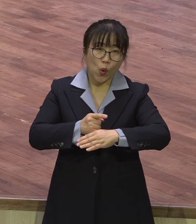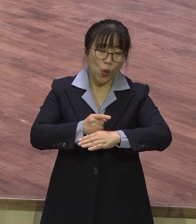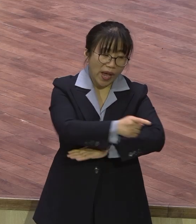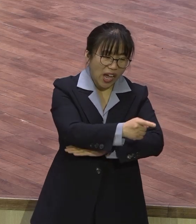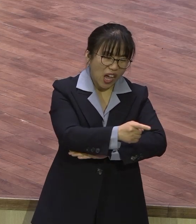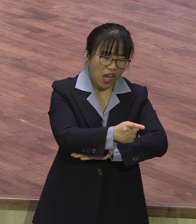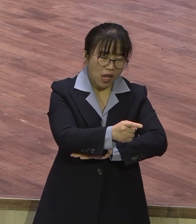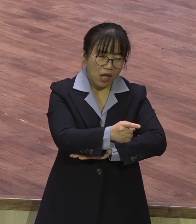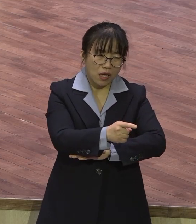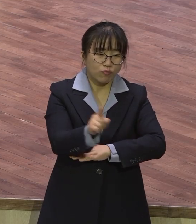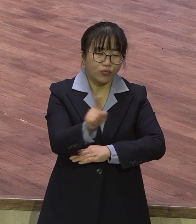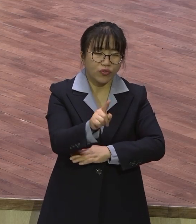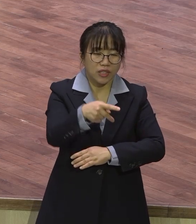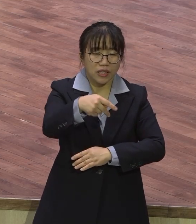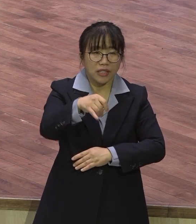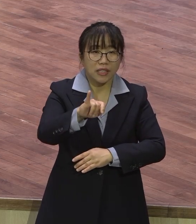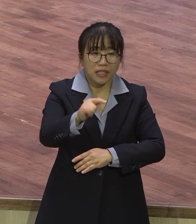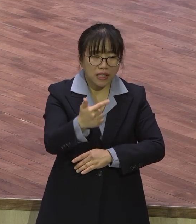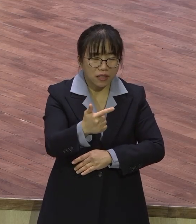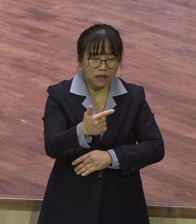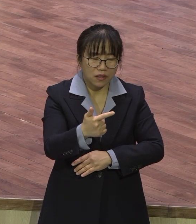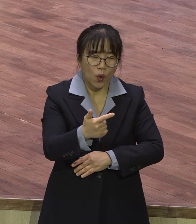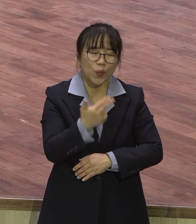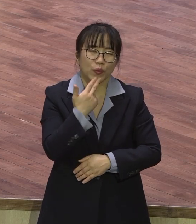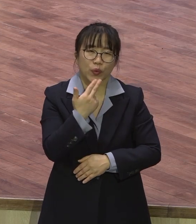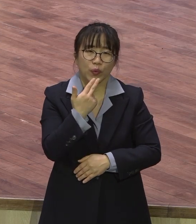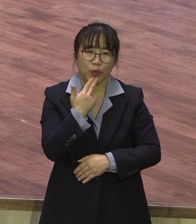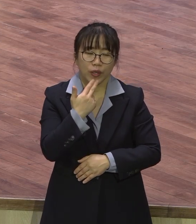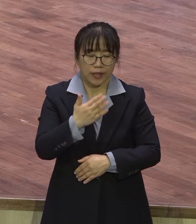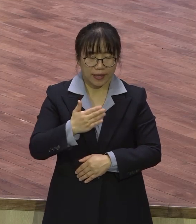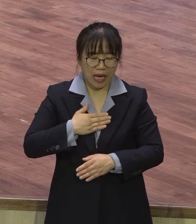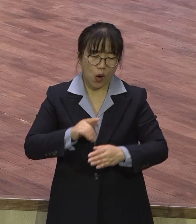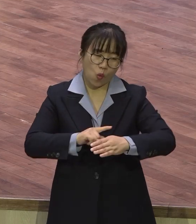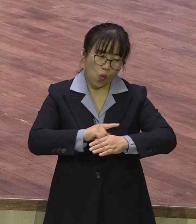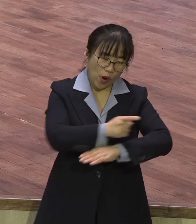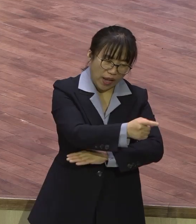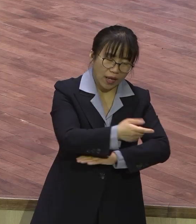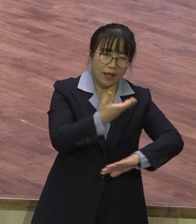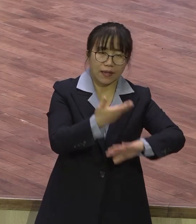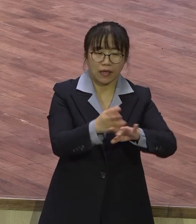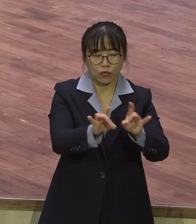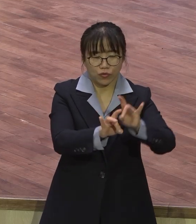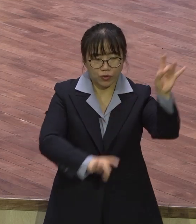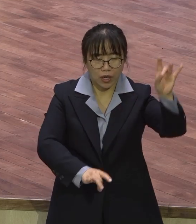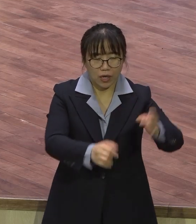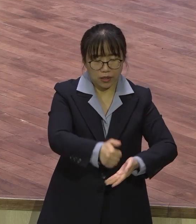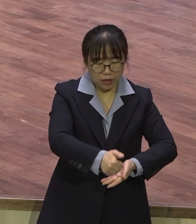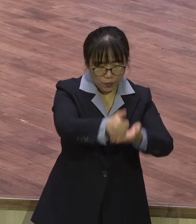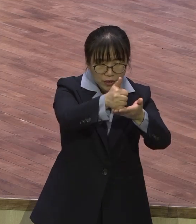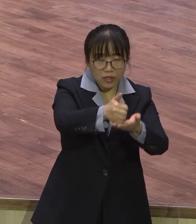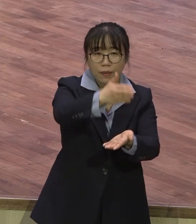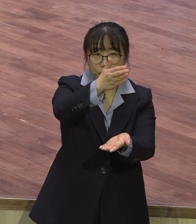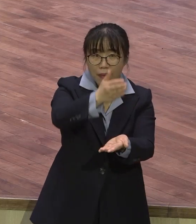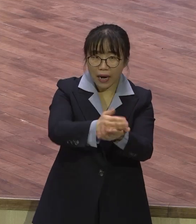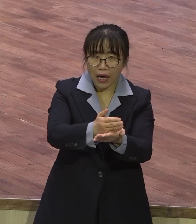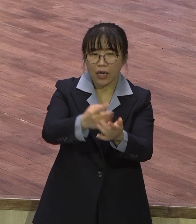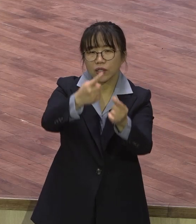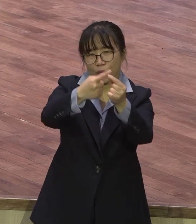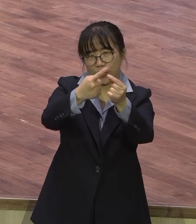미신 이 귀신 이걸 숨기는 건 나 외에 너희들 다른 신을 내게 두지 말라 그렇게 말씀하고 계신 거예요